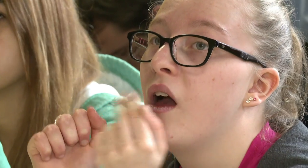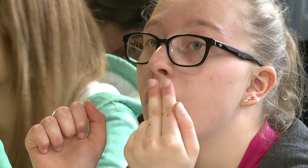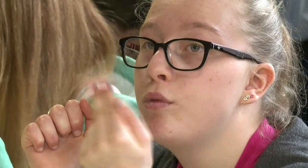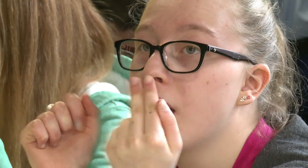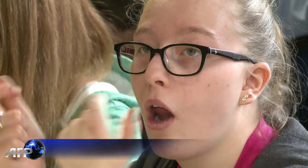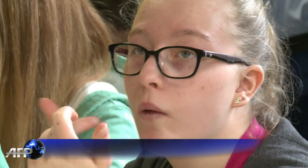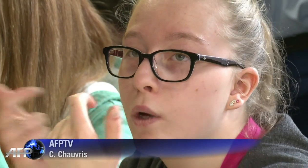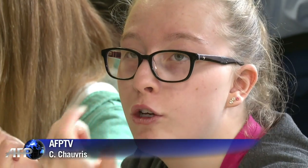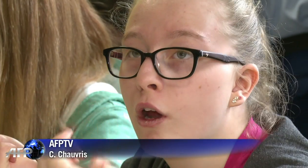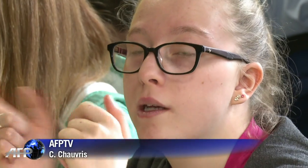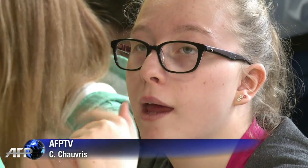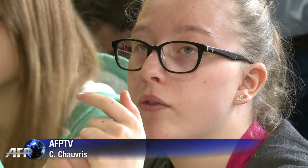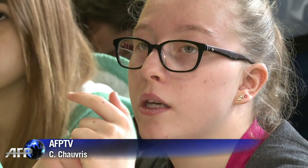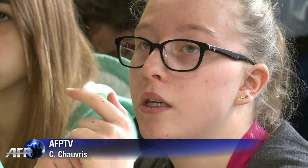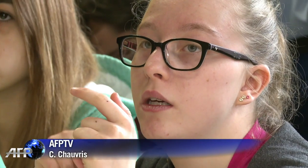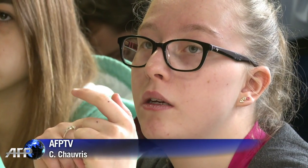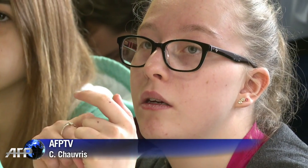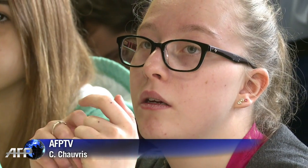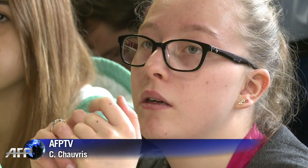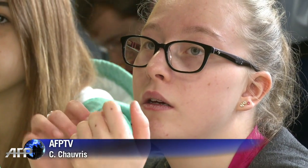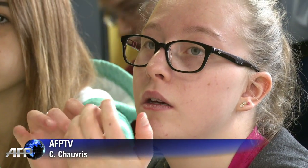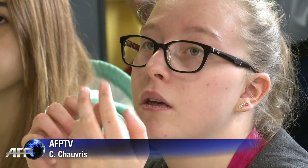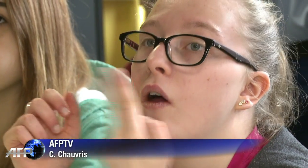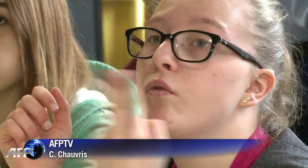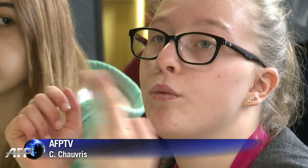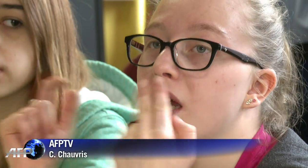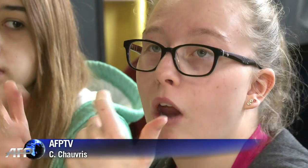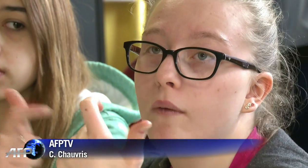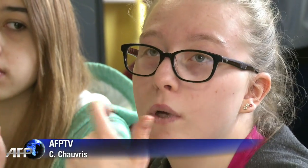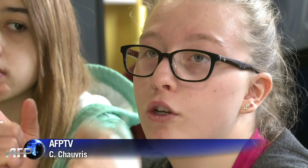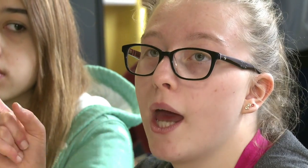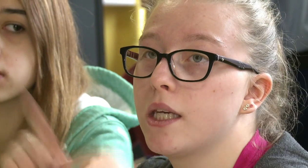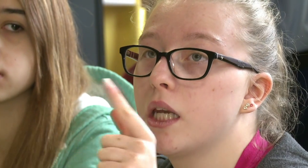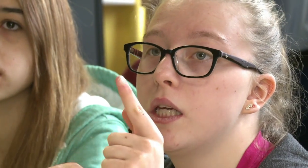totale. La langue des signes n'est reconnue comme une langue à part entière que depuis 2005.